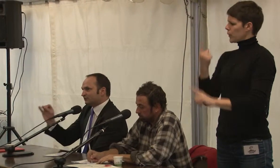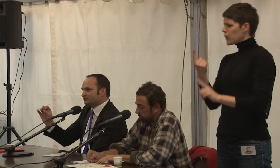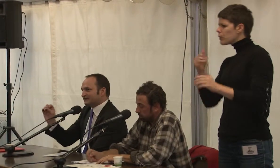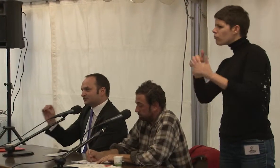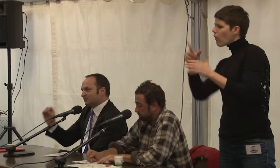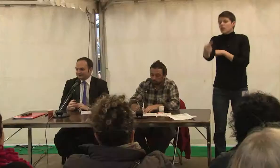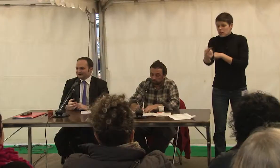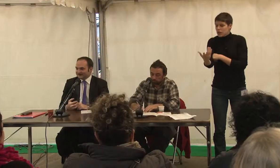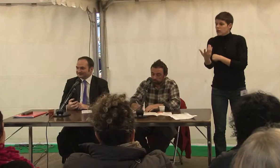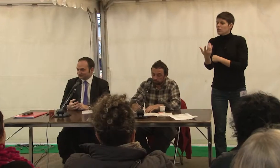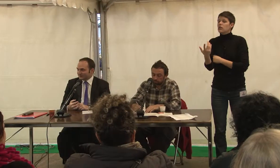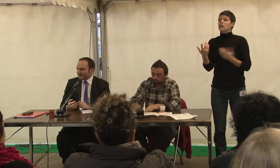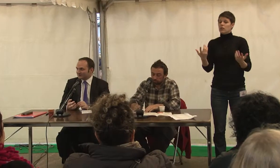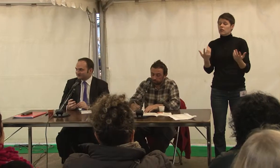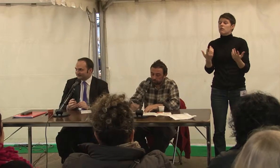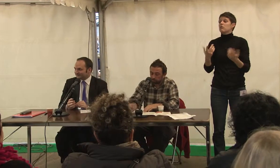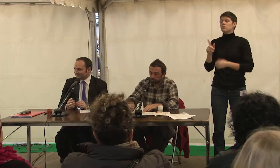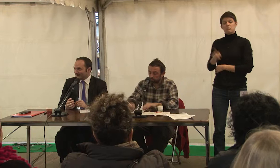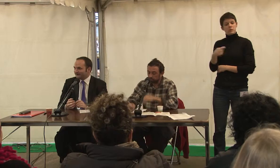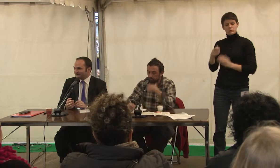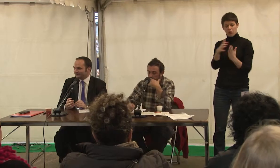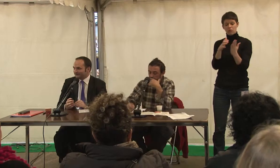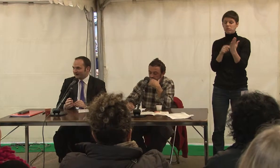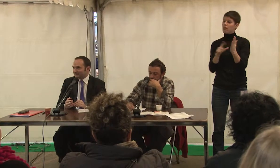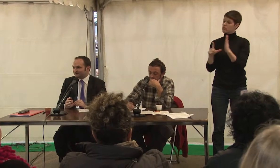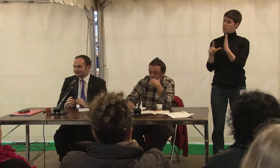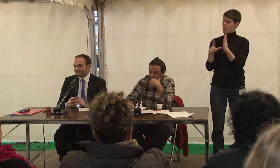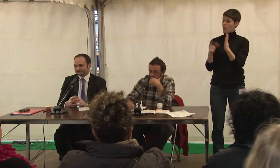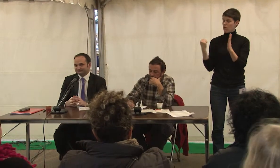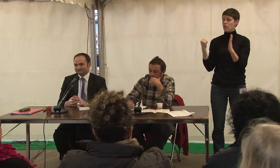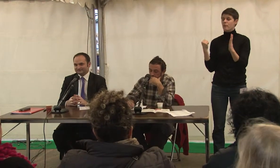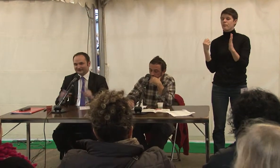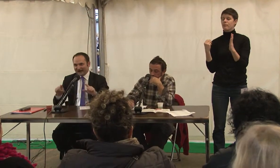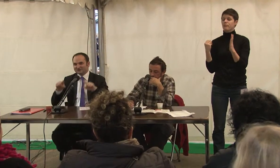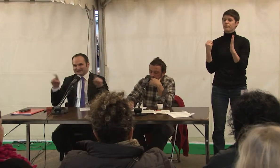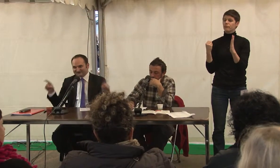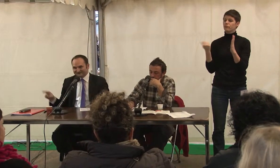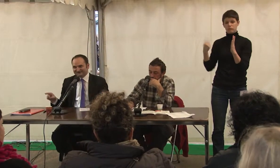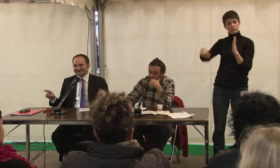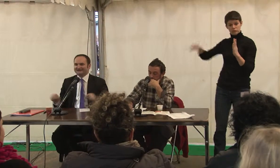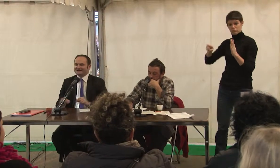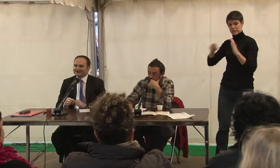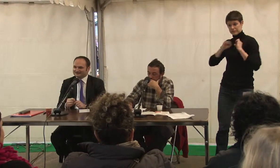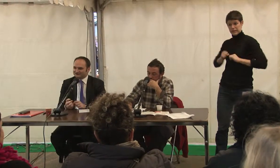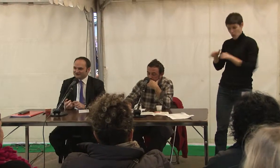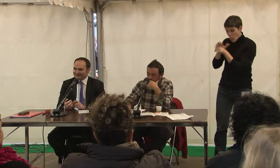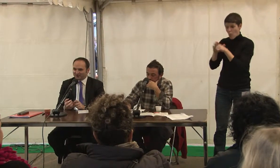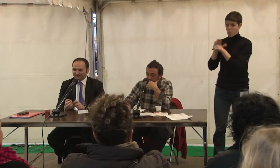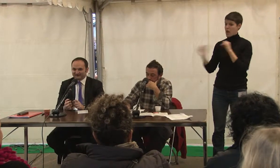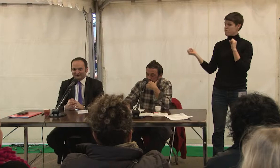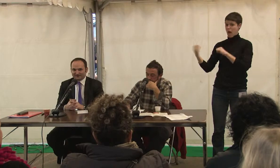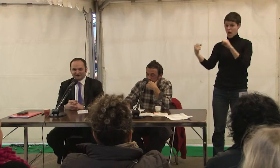les plus importants du texte, il est à souligner que ce texte a été adopté à l'unanimité des